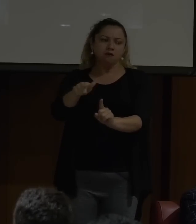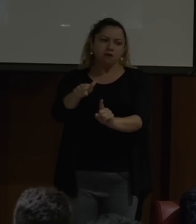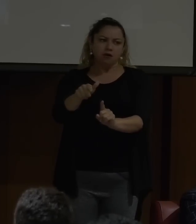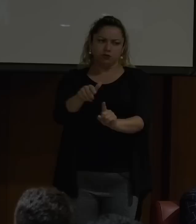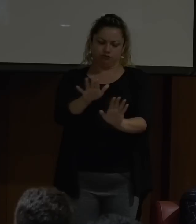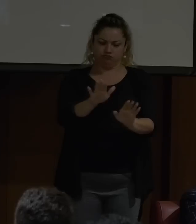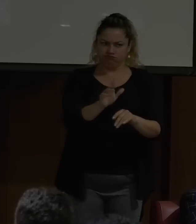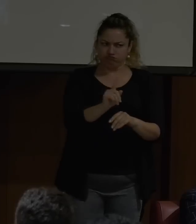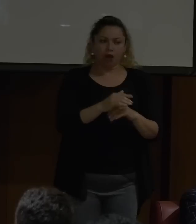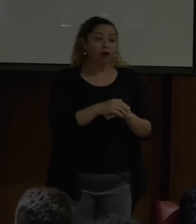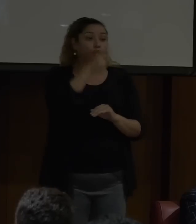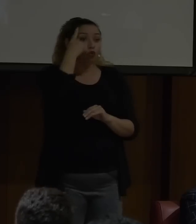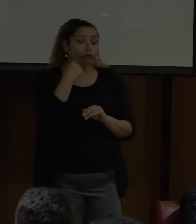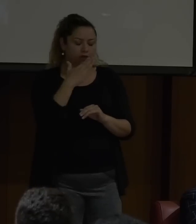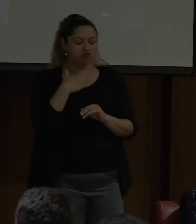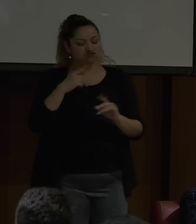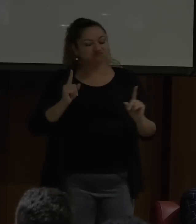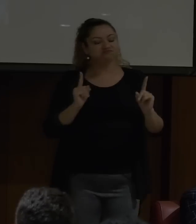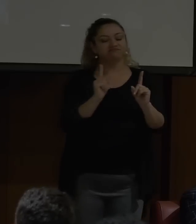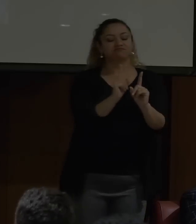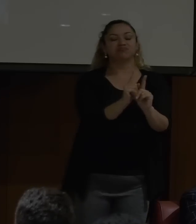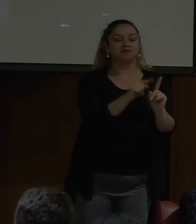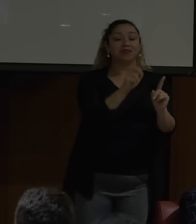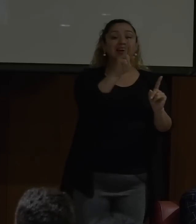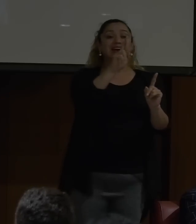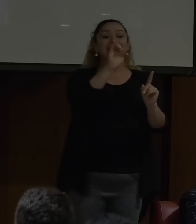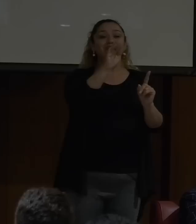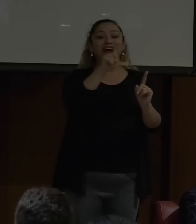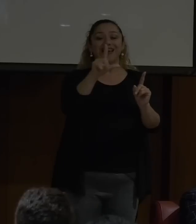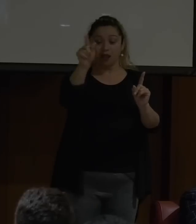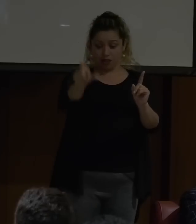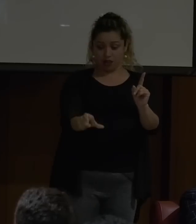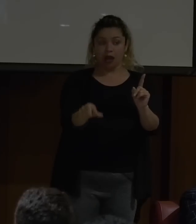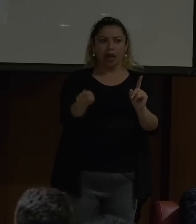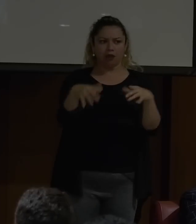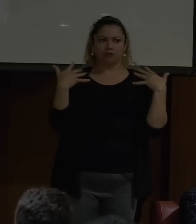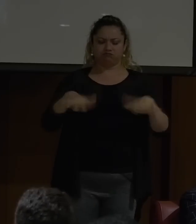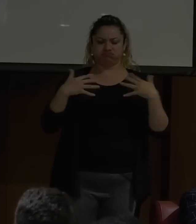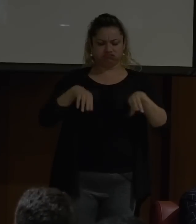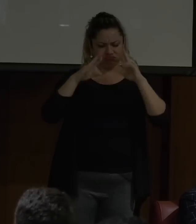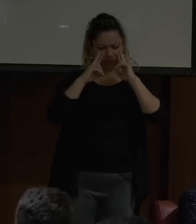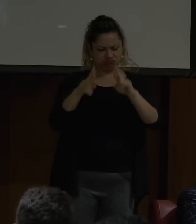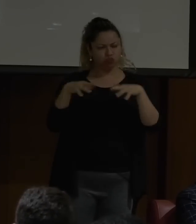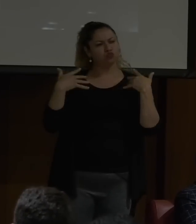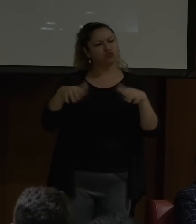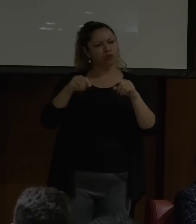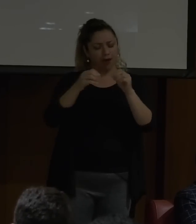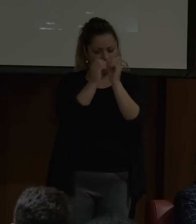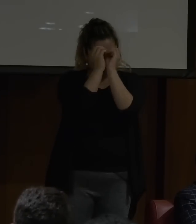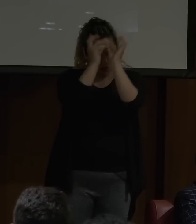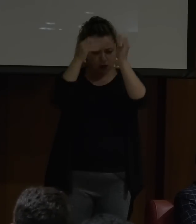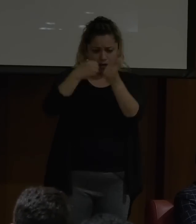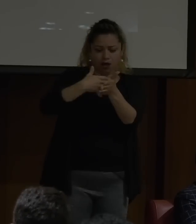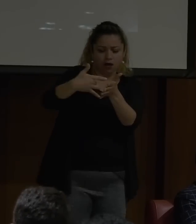siguiente: Rafael Escalona Martínez es un gran autor, más el